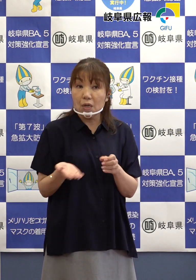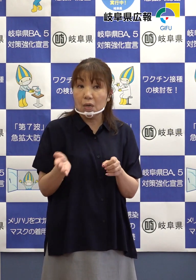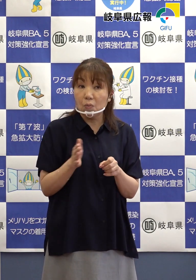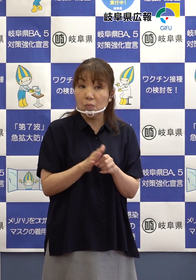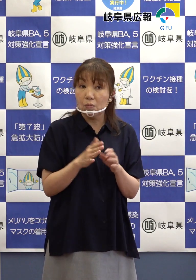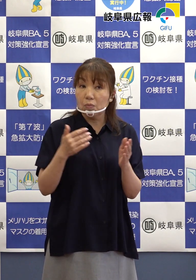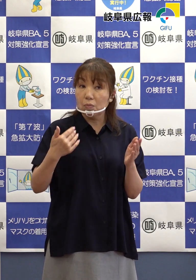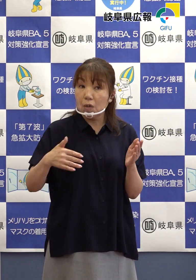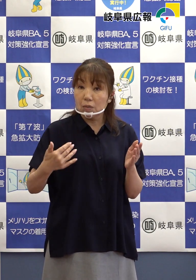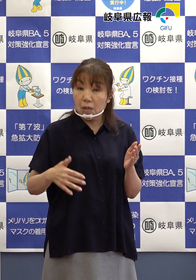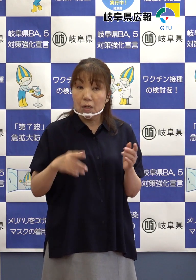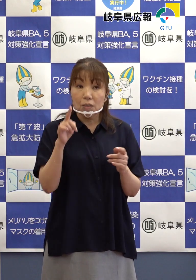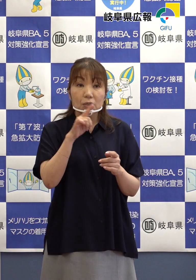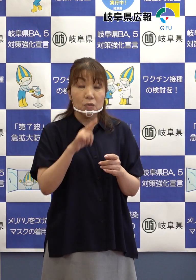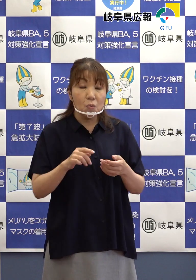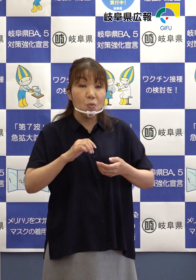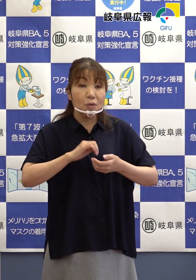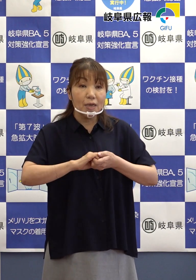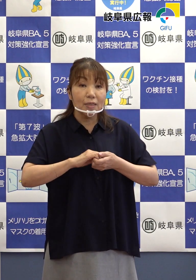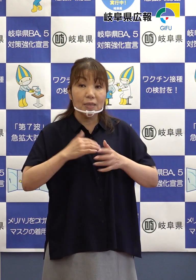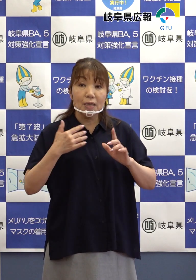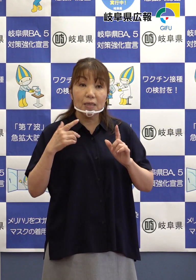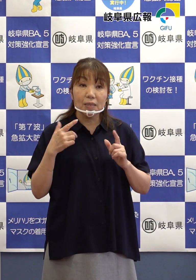1持っていた